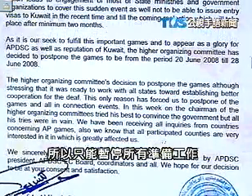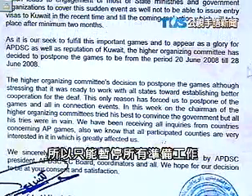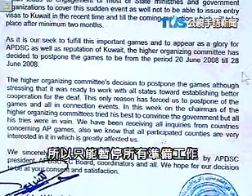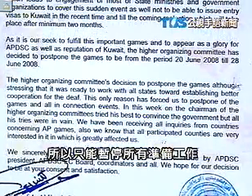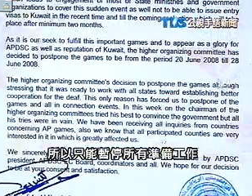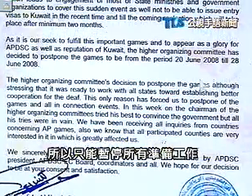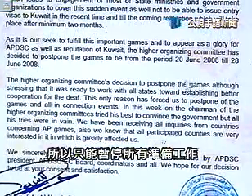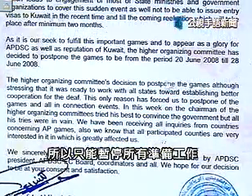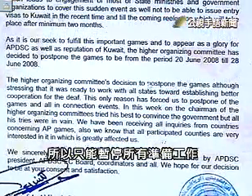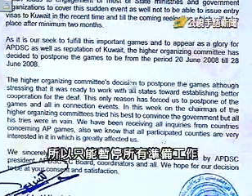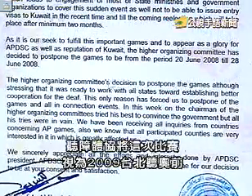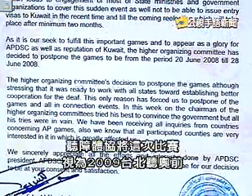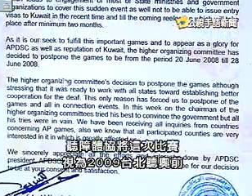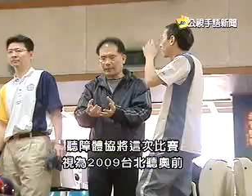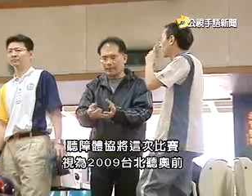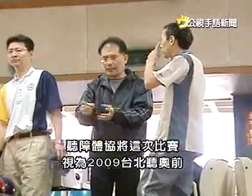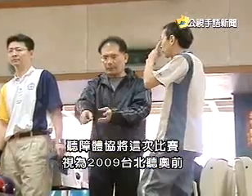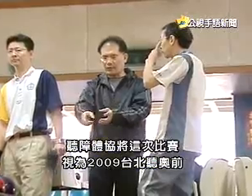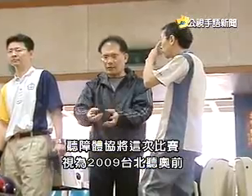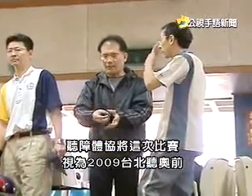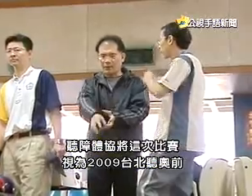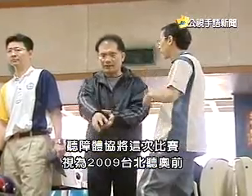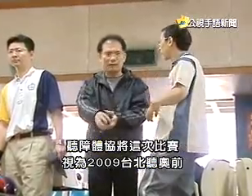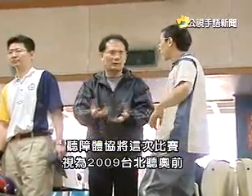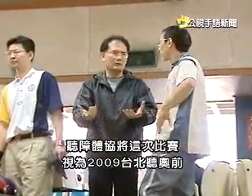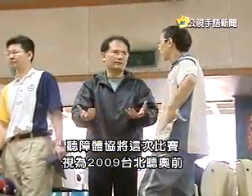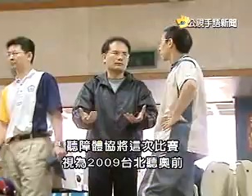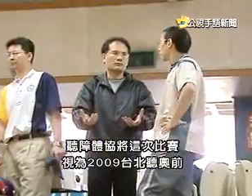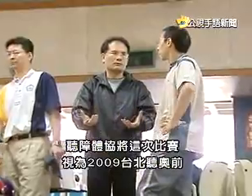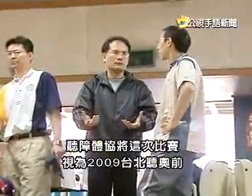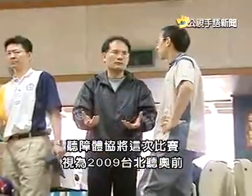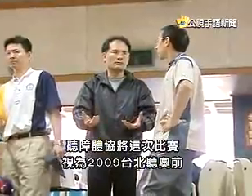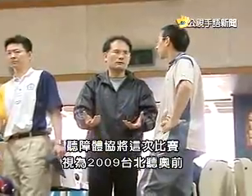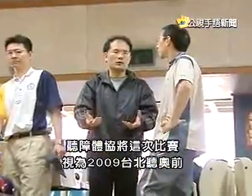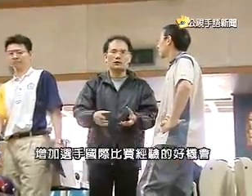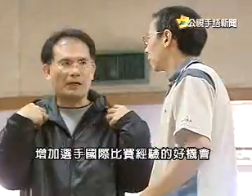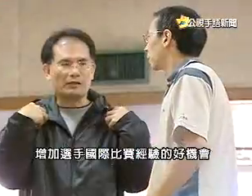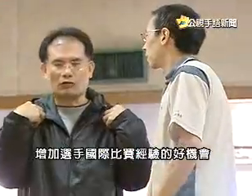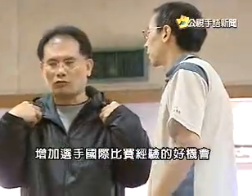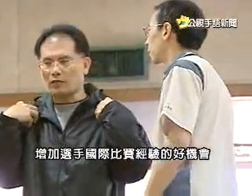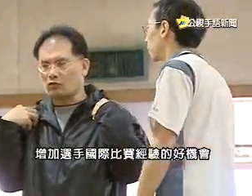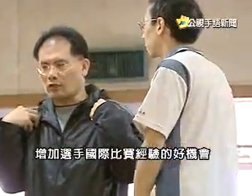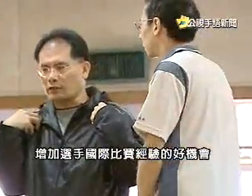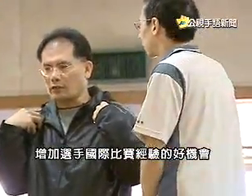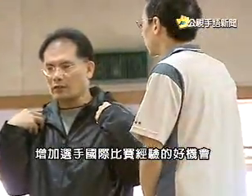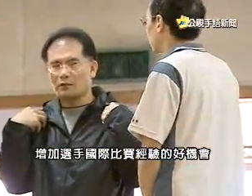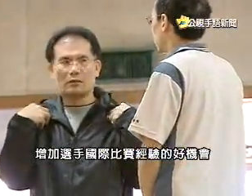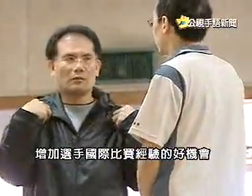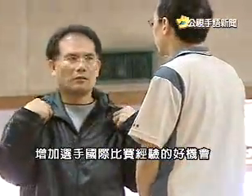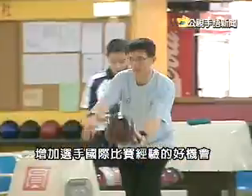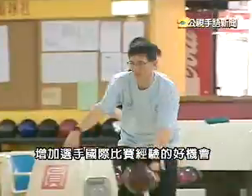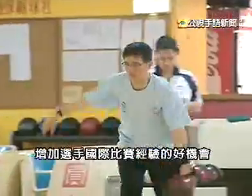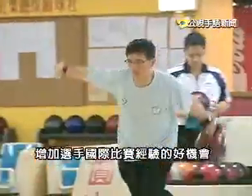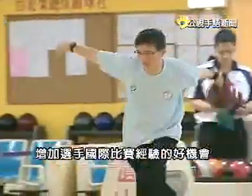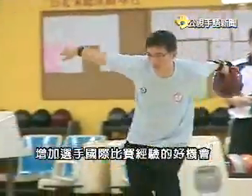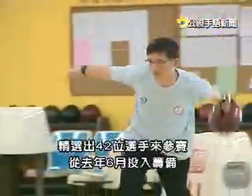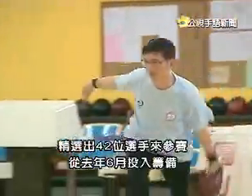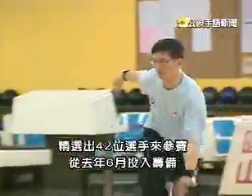准备工作。听障体协将这次比赛视为2009台北听奥前增加选手国际比赛经验的好机会，精选